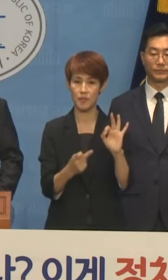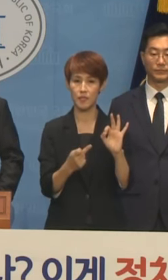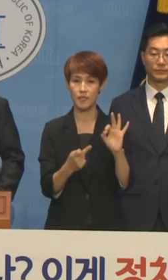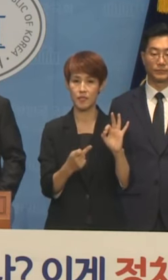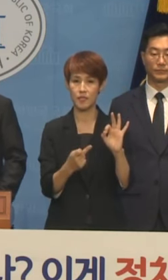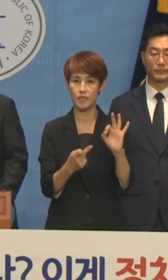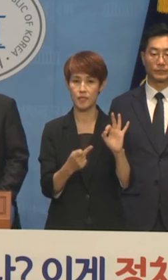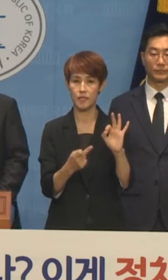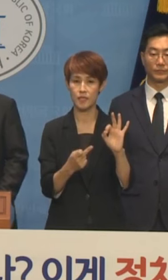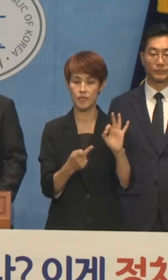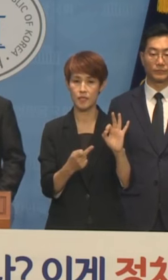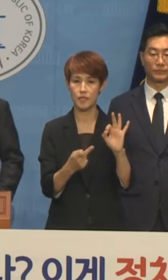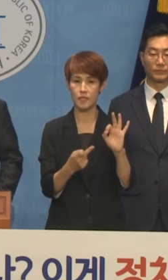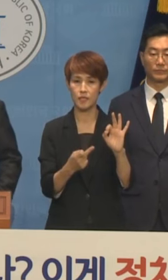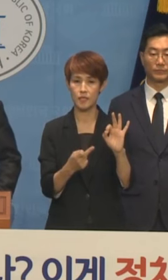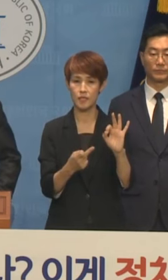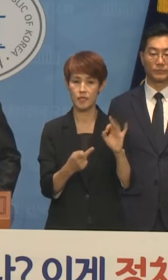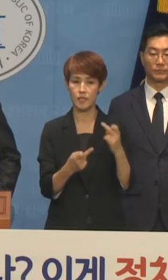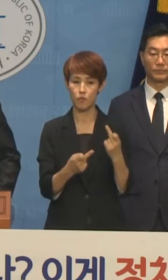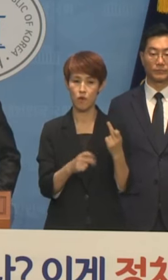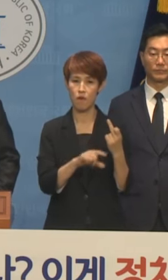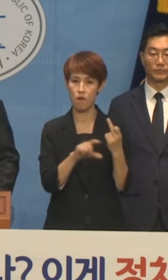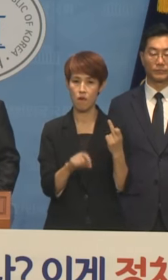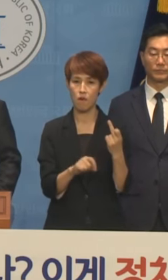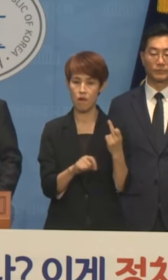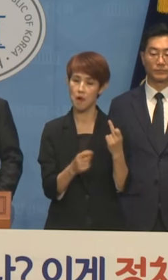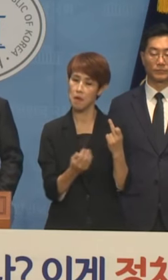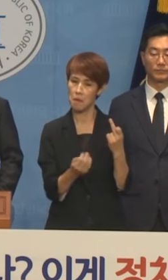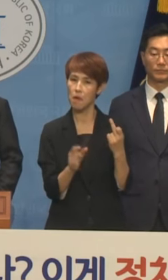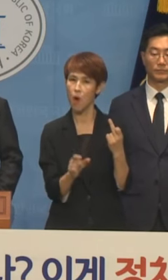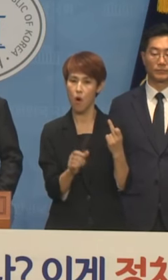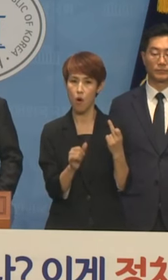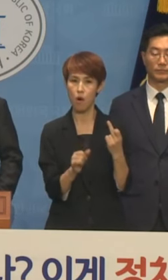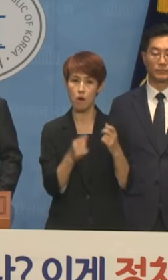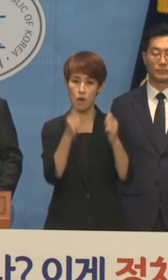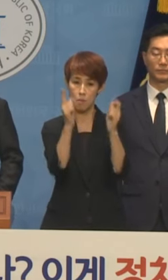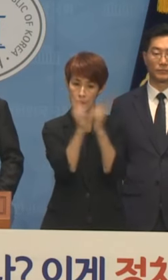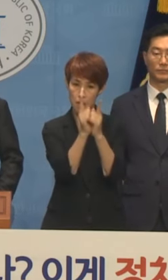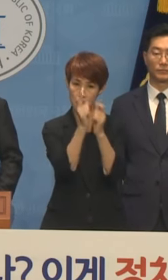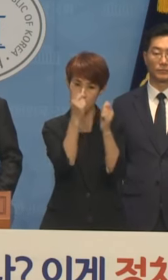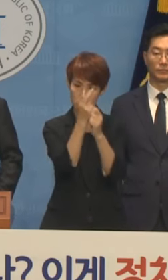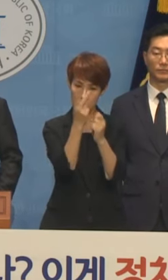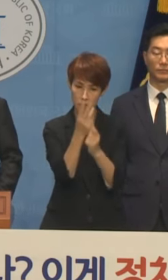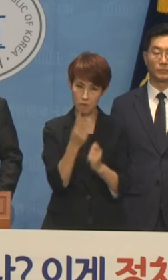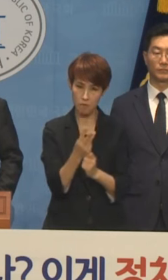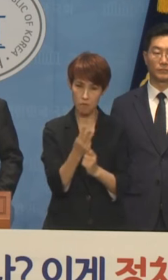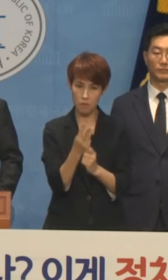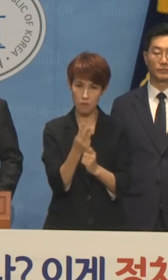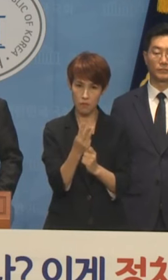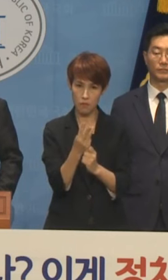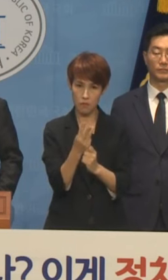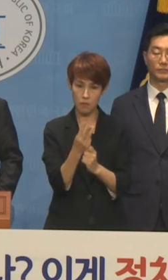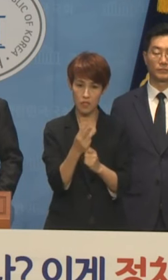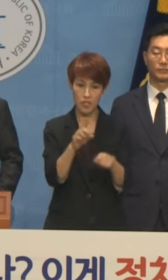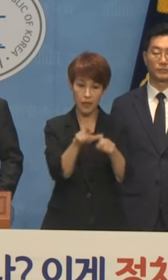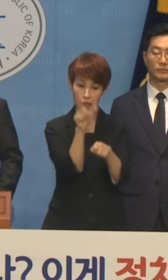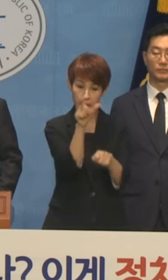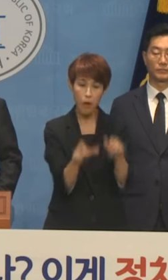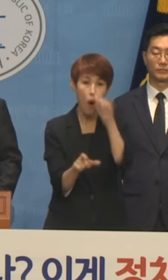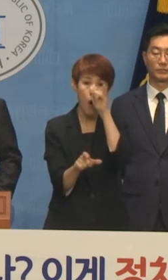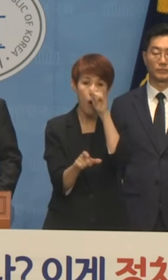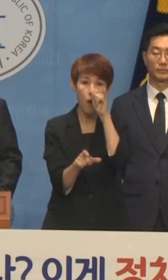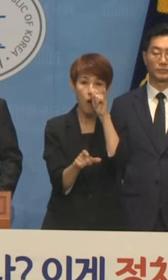그리고 2020년 12월 그 날짜는 편으로 이렇게 3개의 날짜가 특정이 됩니다. 시간도 나옵니다.